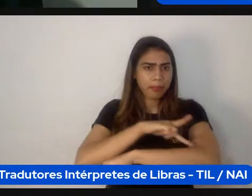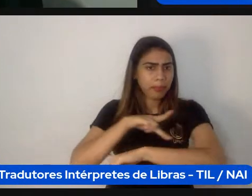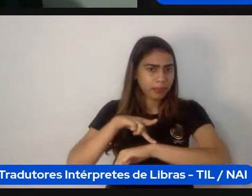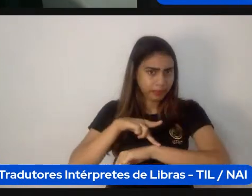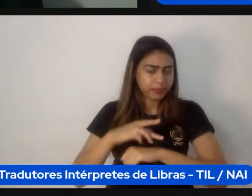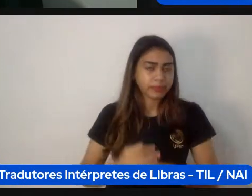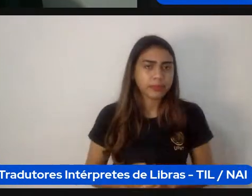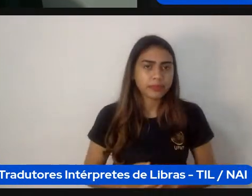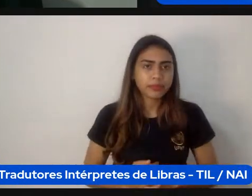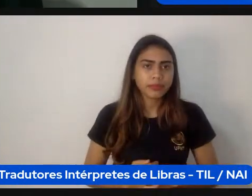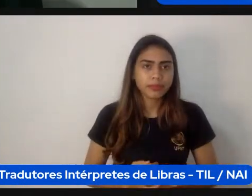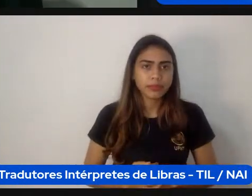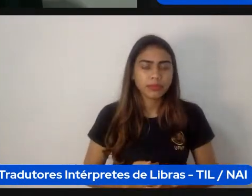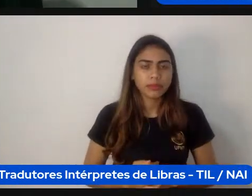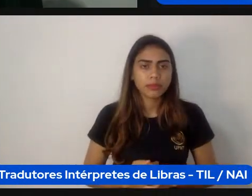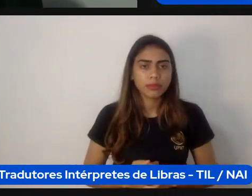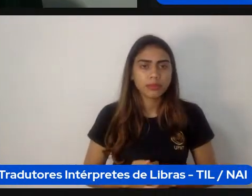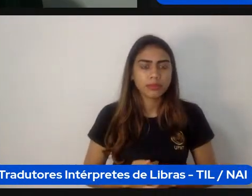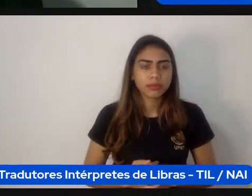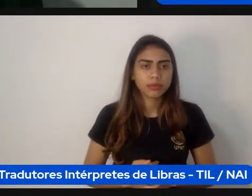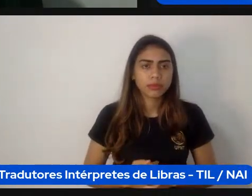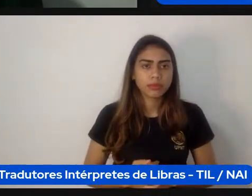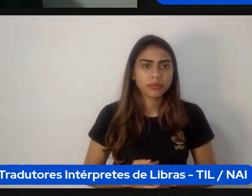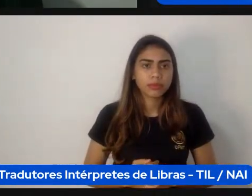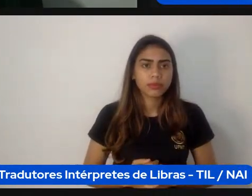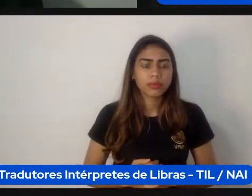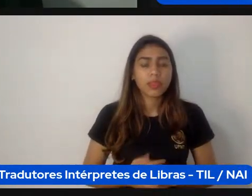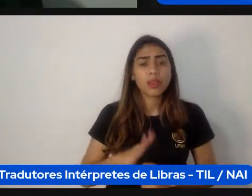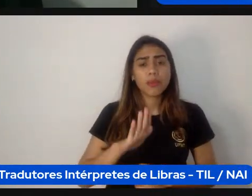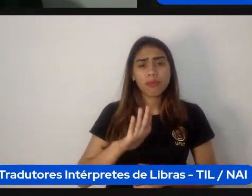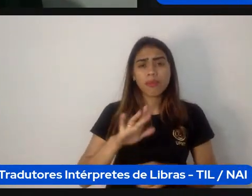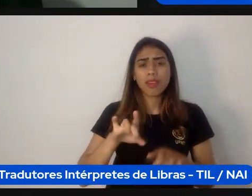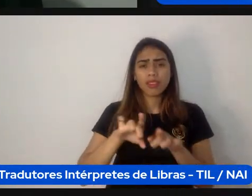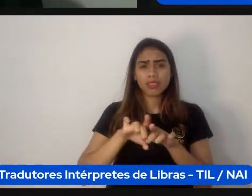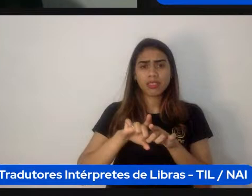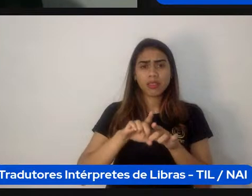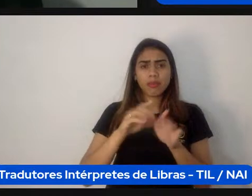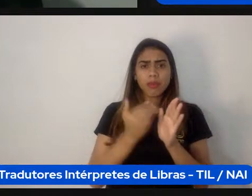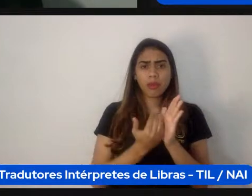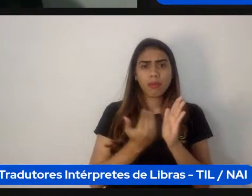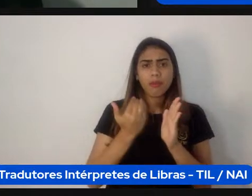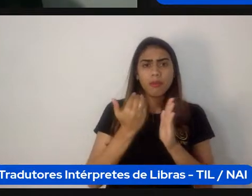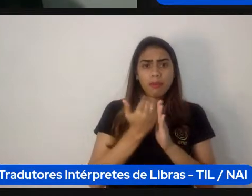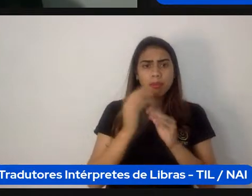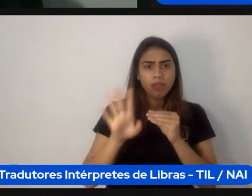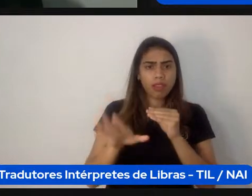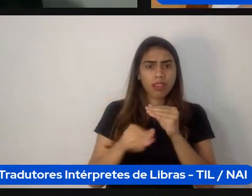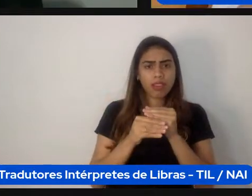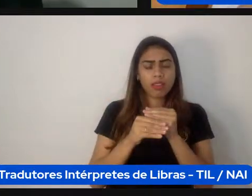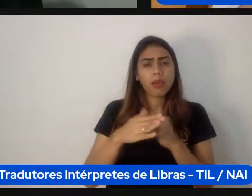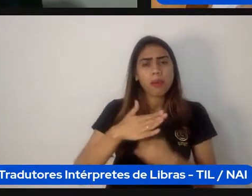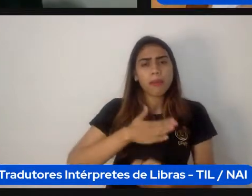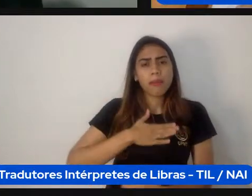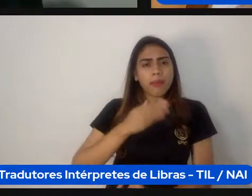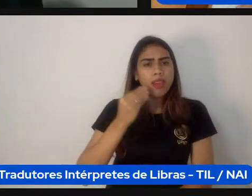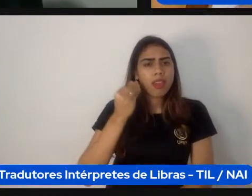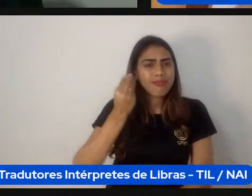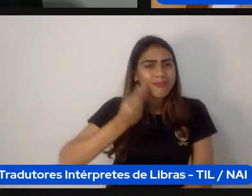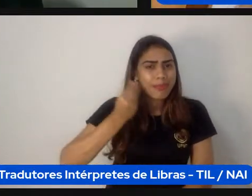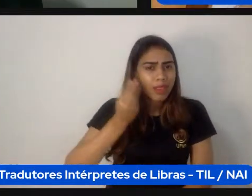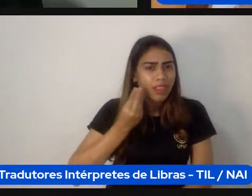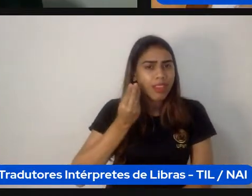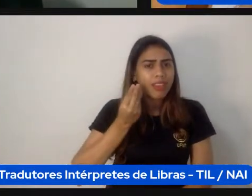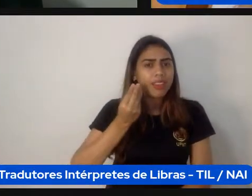na... Eu acho que nessa minha experiência, dentro do... Não só dentro do meio